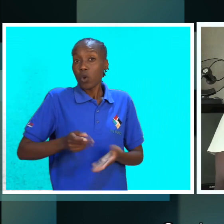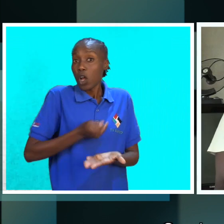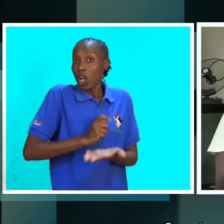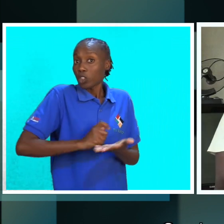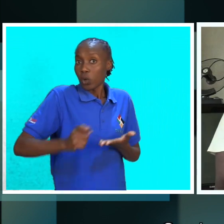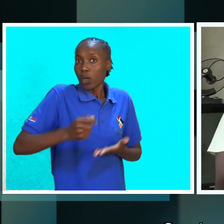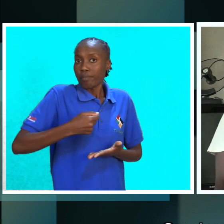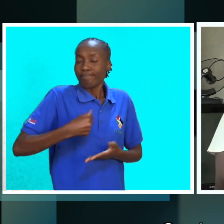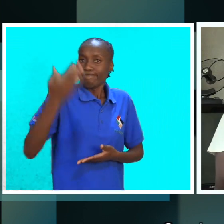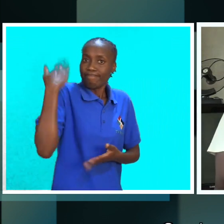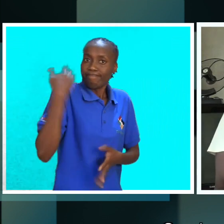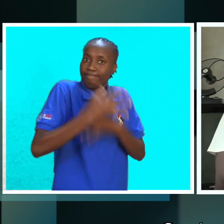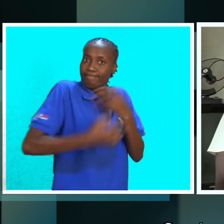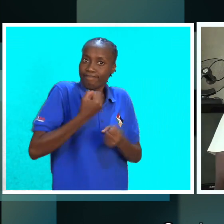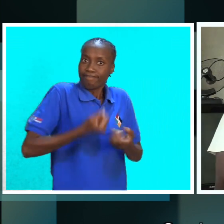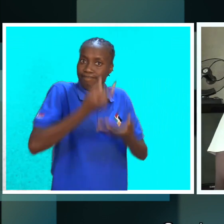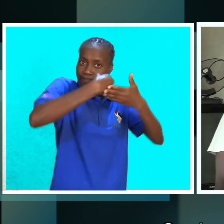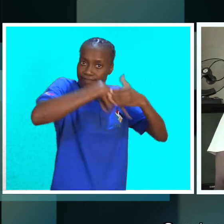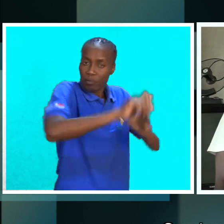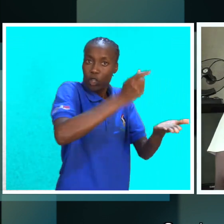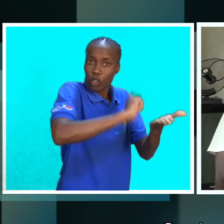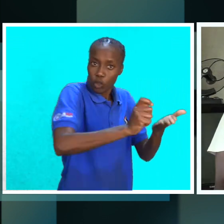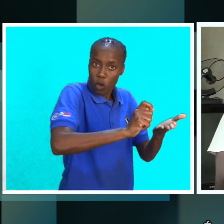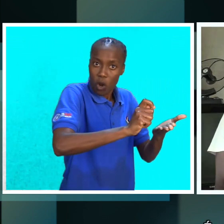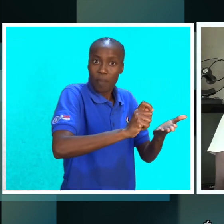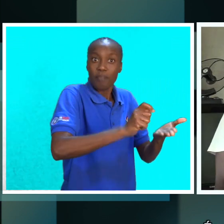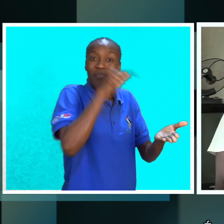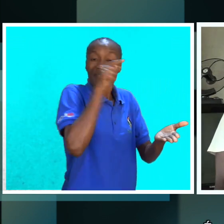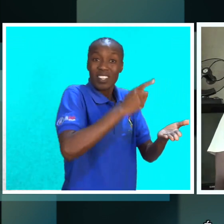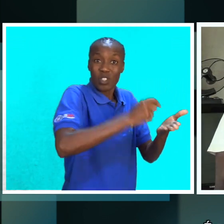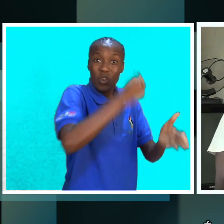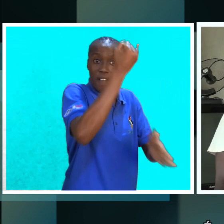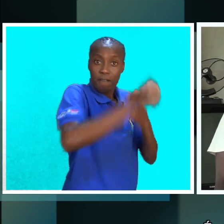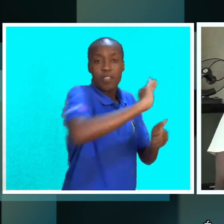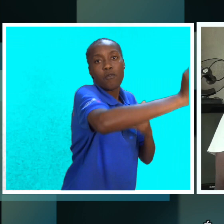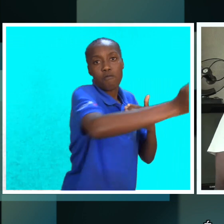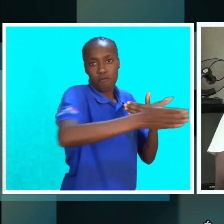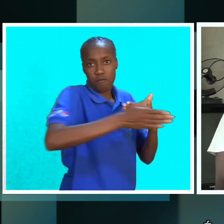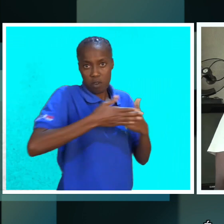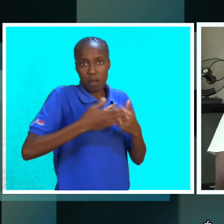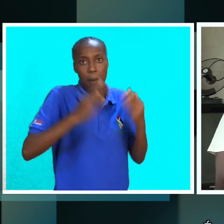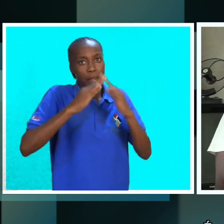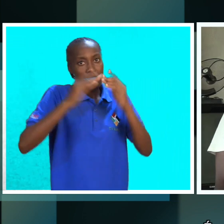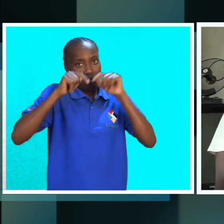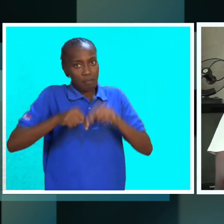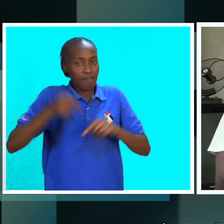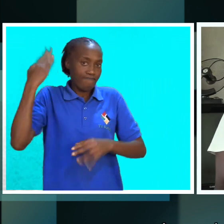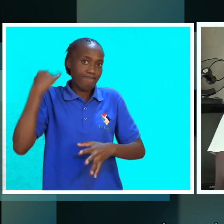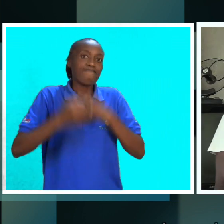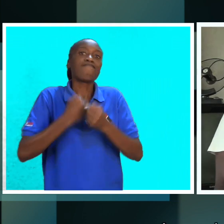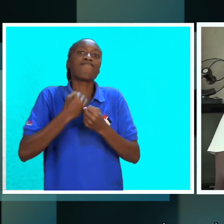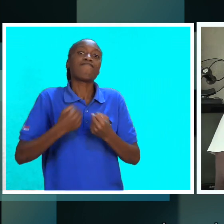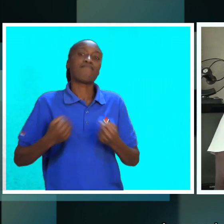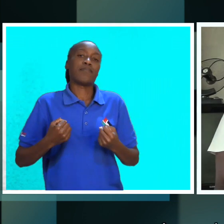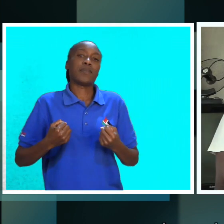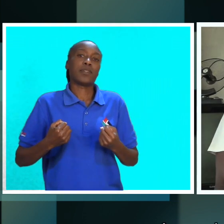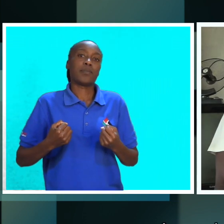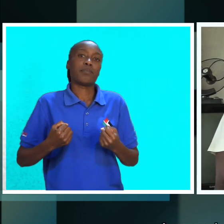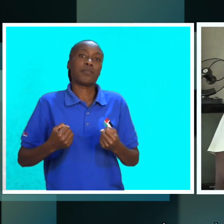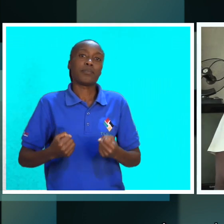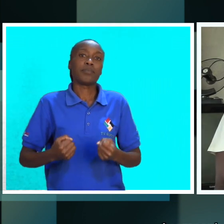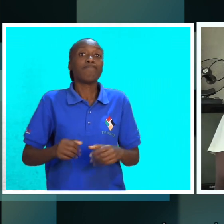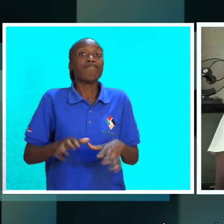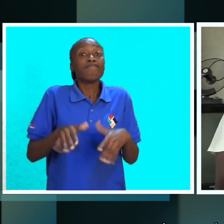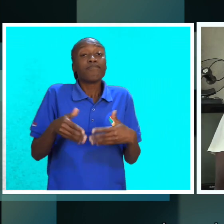Quando começou a ir à escola, eu a punha nas costas. É a mesma coisa. Até agora, acompanho até a